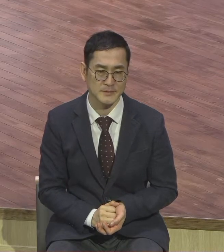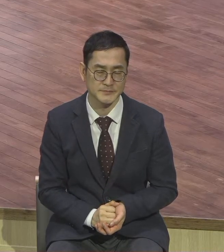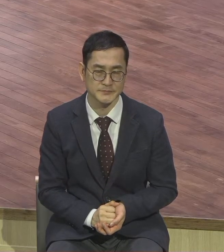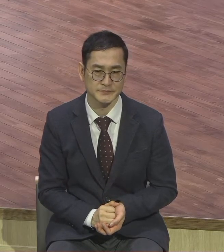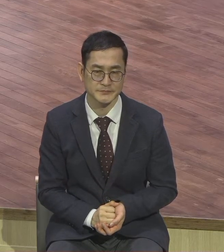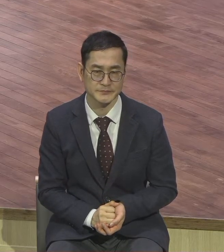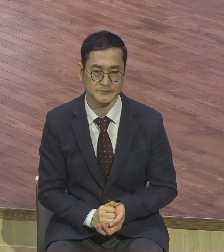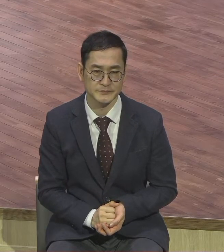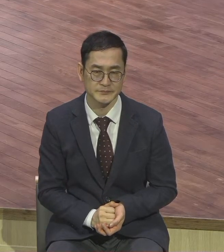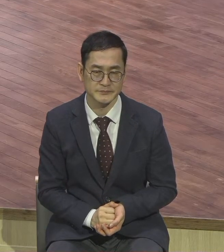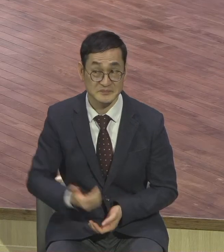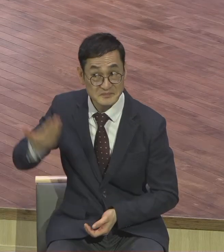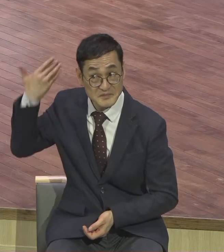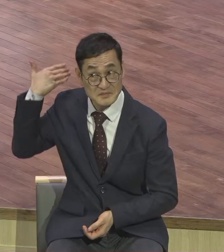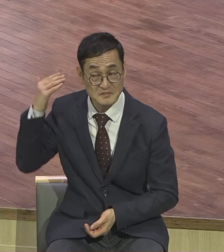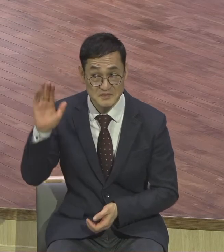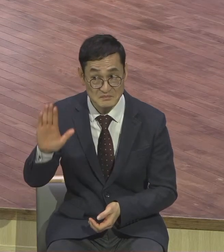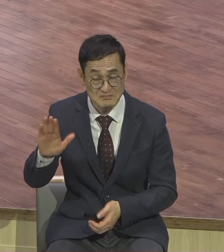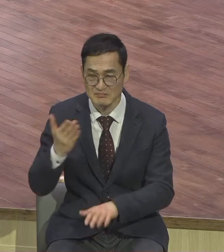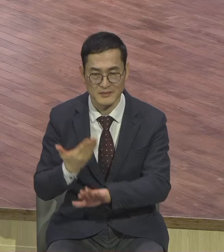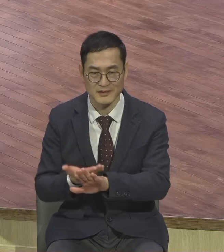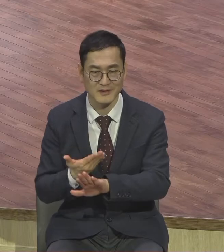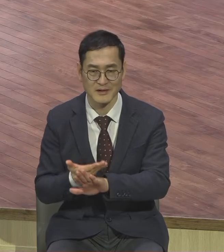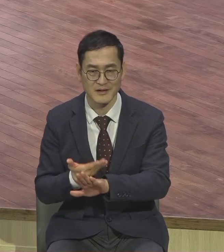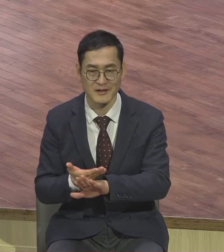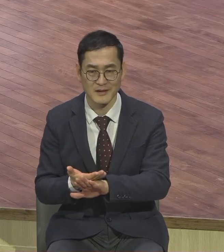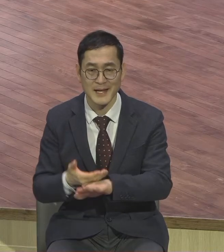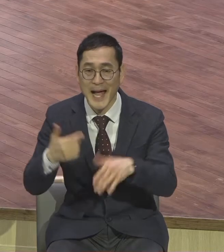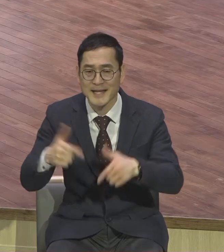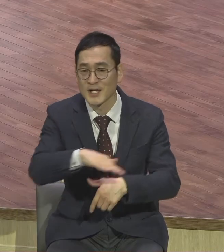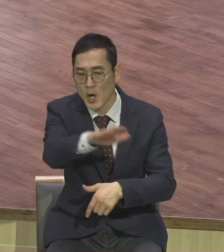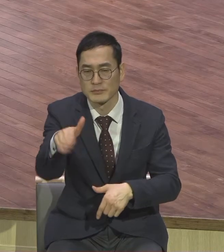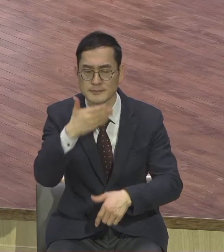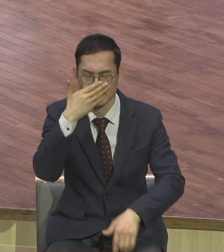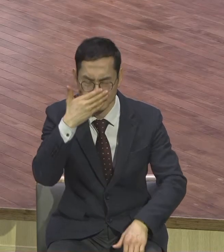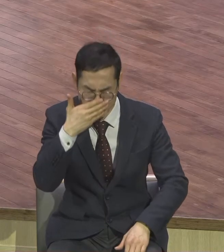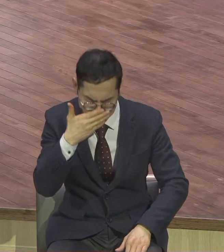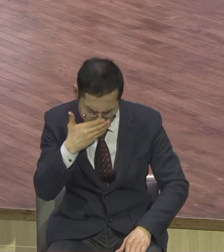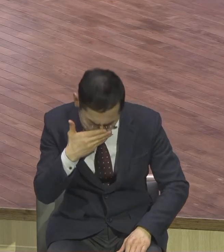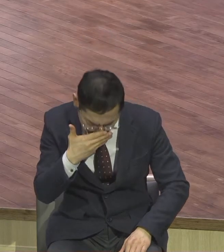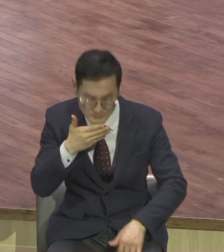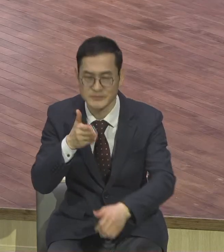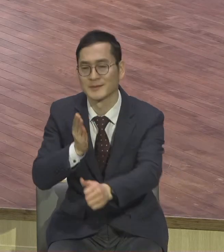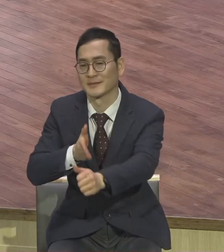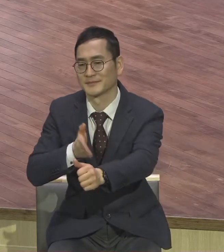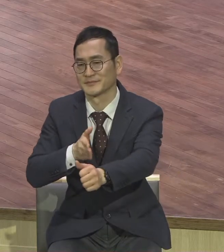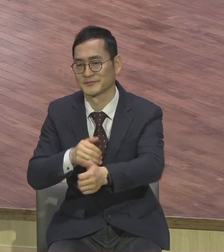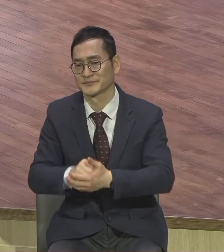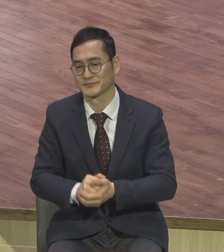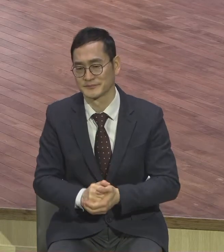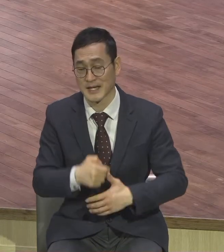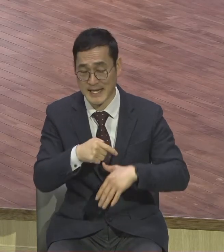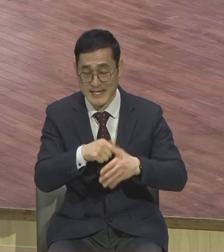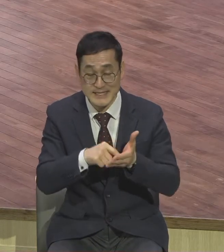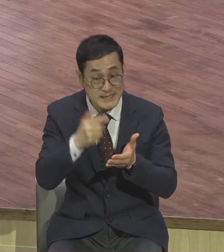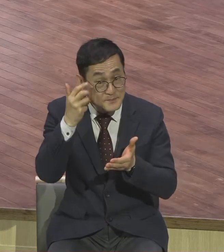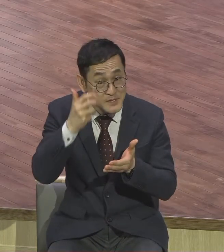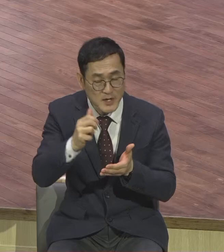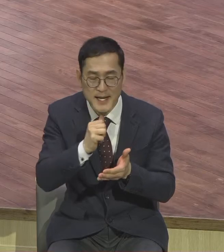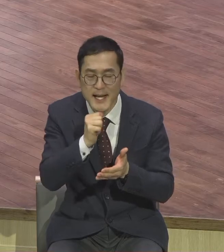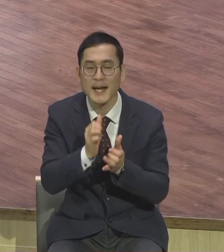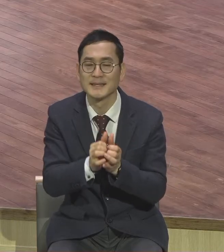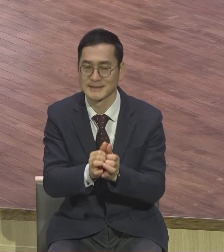늘 여러분 가난한 마음 가지시 바랍니다. 심령이 가난한 자 하나님